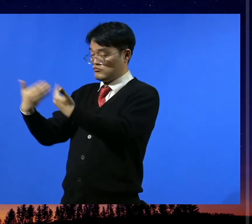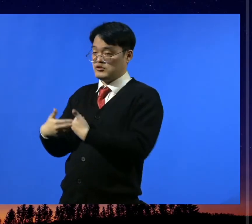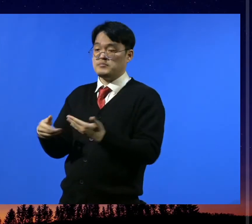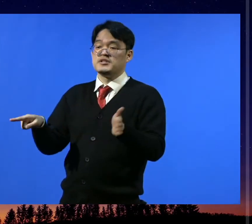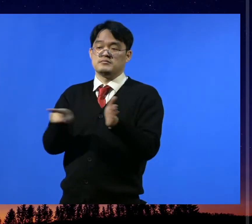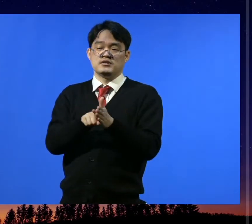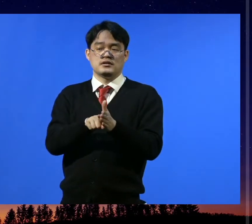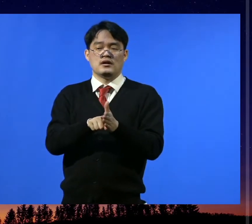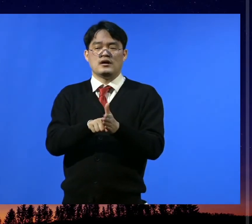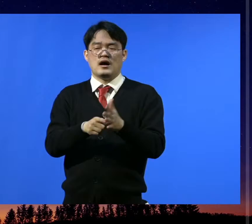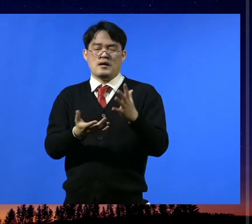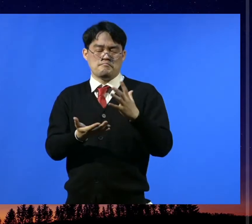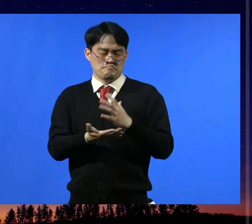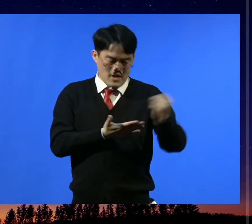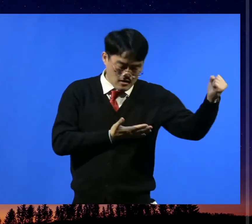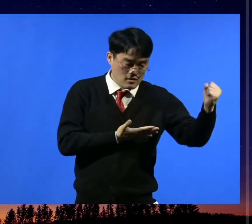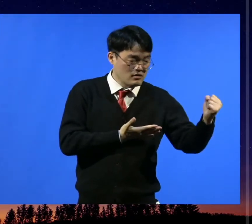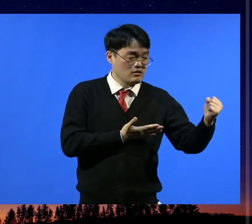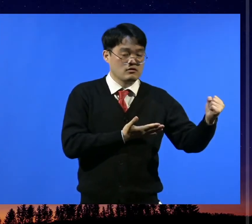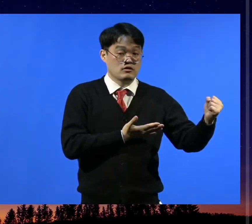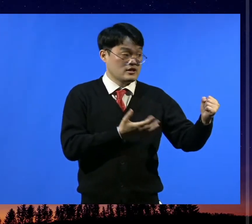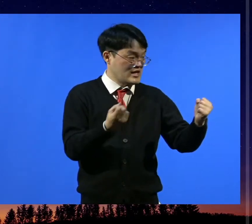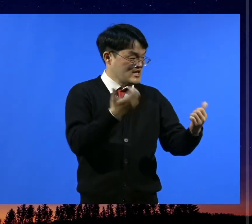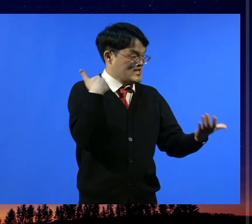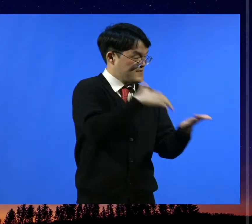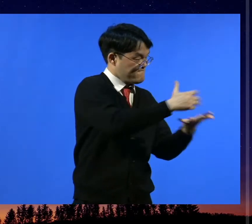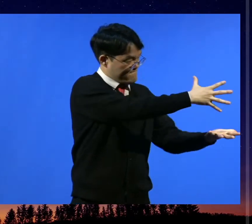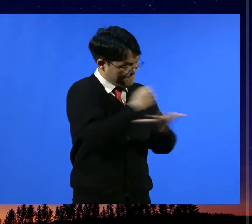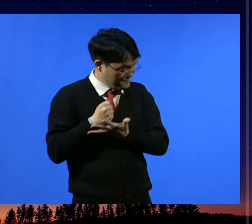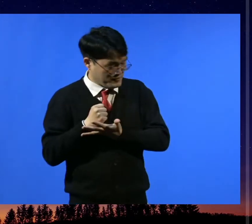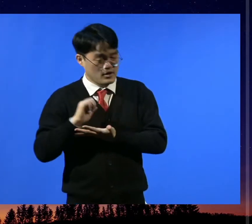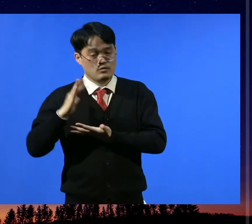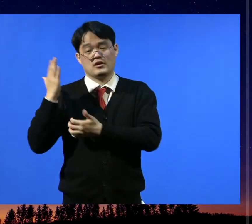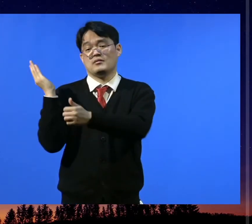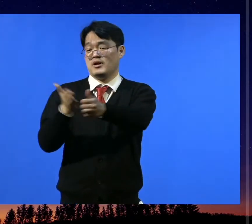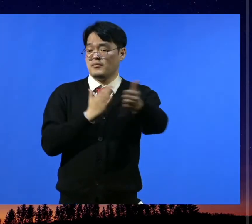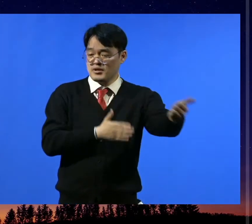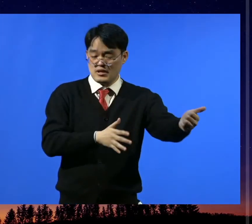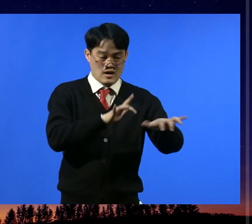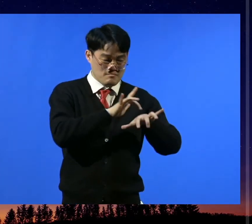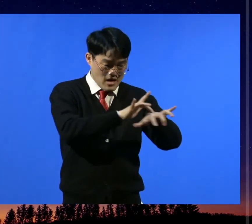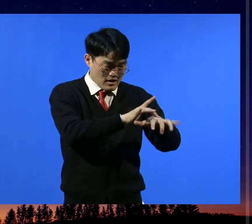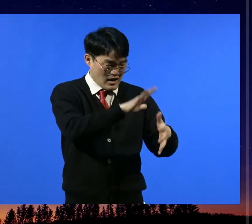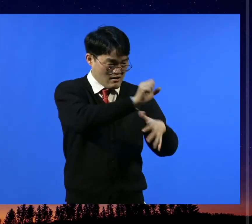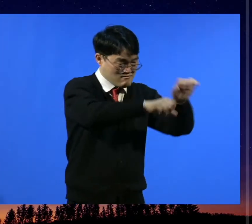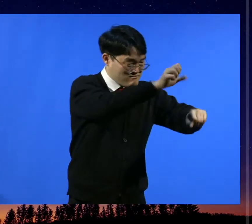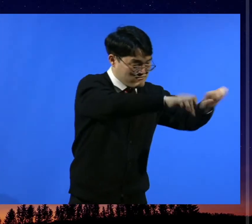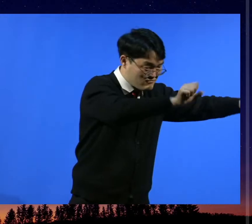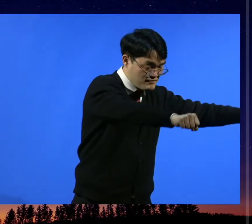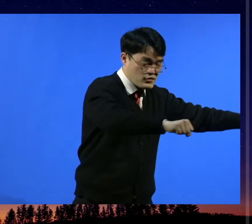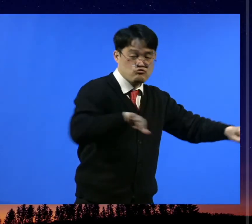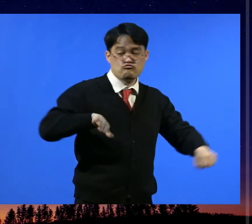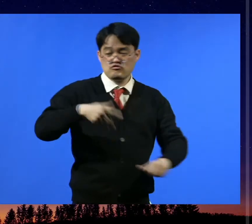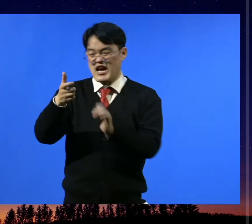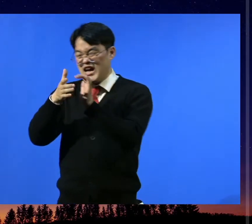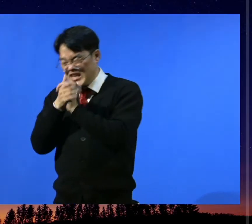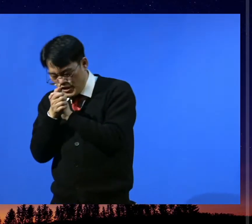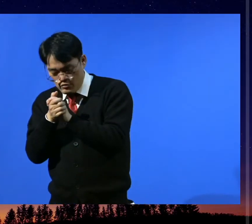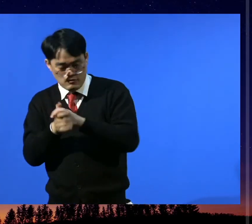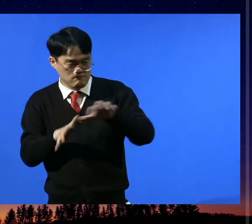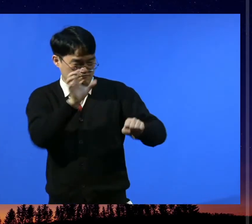마귀에게 빼앗겼던 되살아나는 역사가 일어나게 되길 원합니다. 마귀가 지배하고 있는 영역을 우리가 기도로 밀고